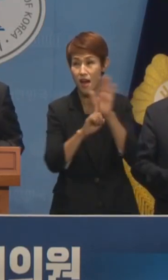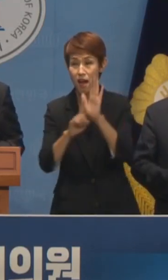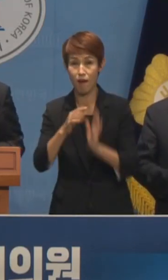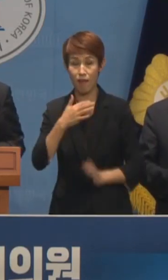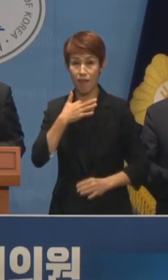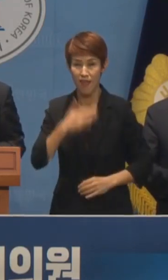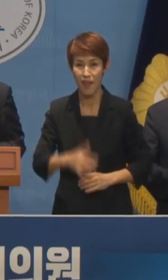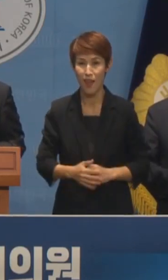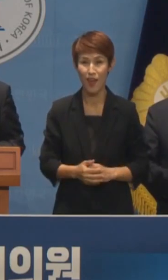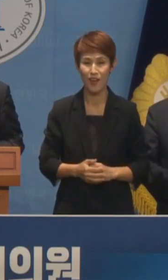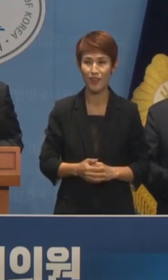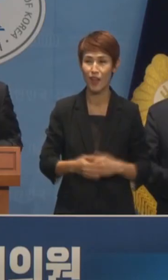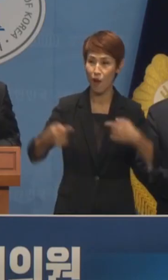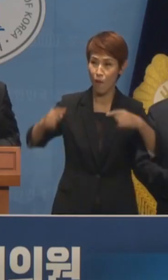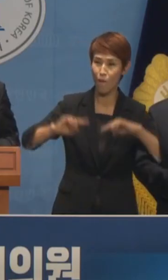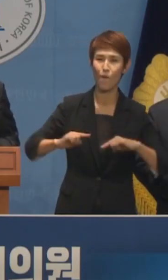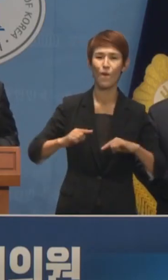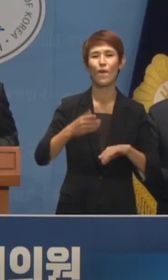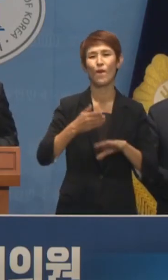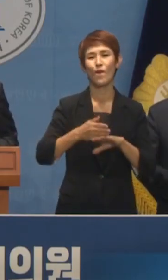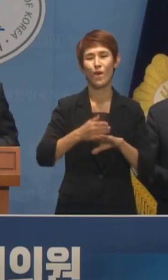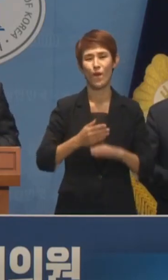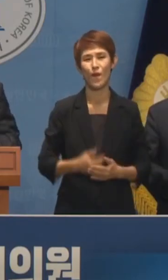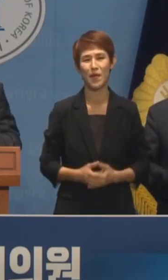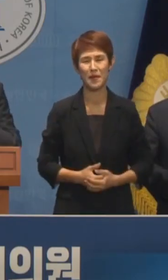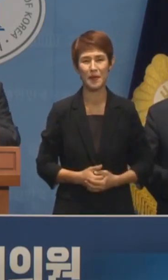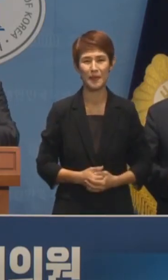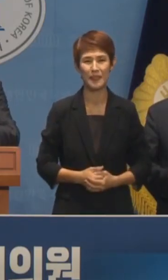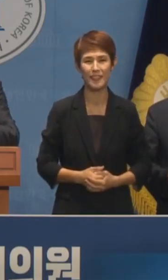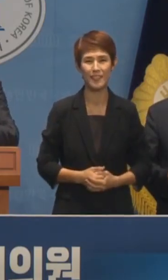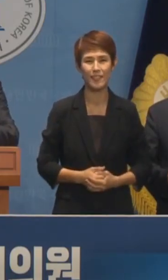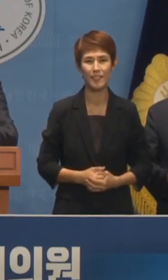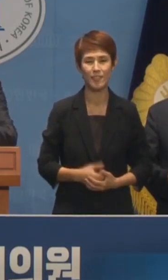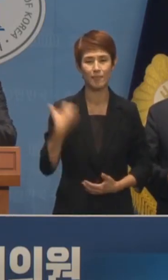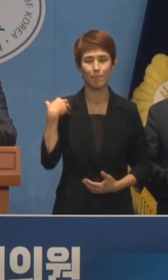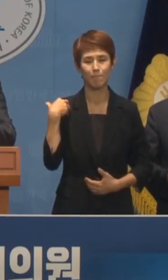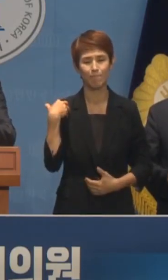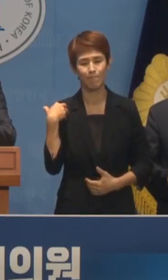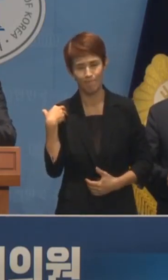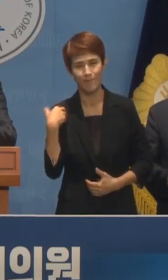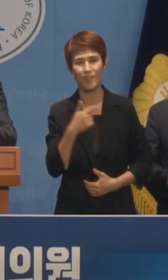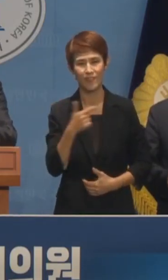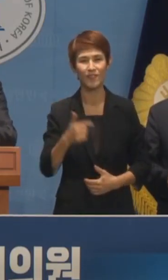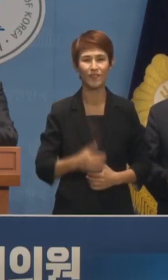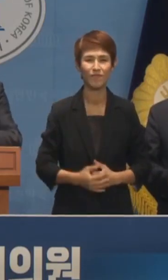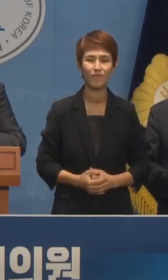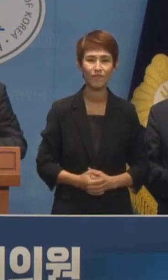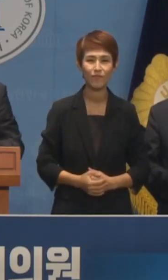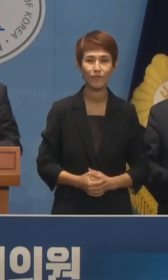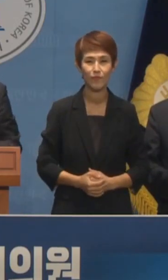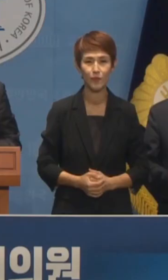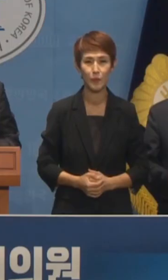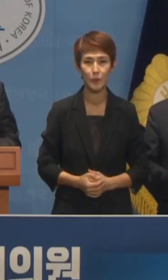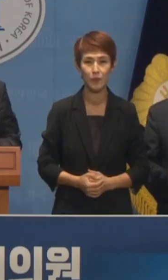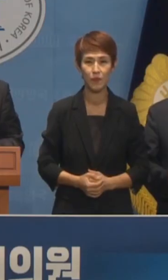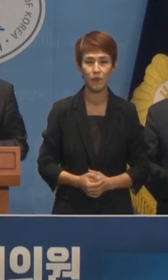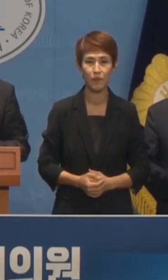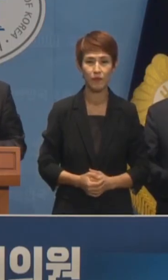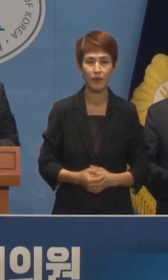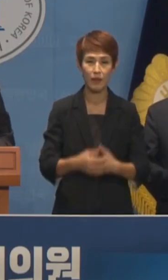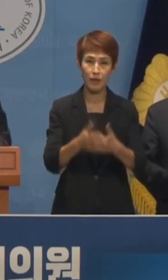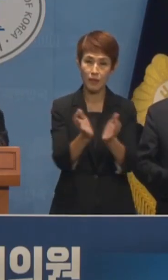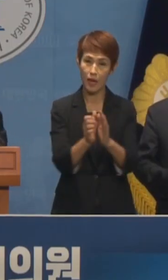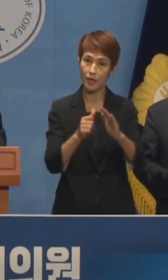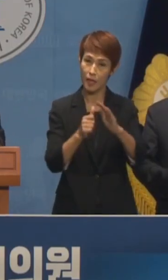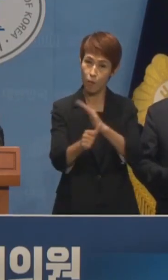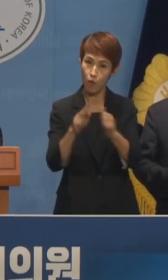해주셔서 너무너무 감사드리고 굉장히 무겁게 생각하게 합니다. 마치 당대표 출마